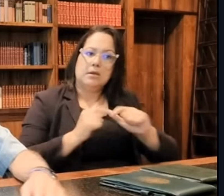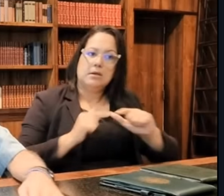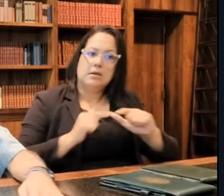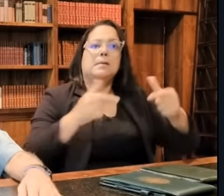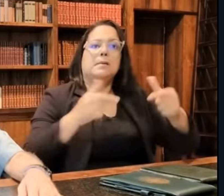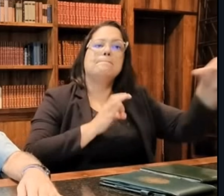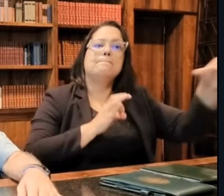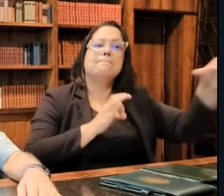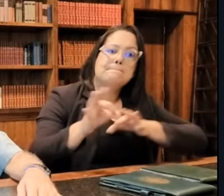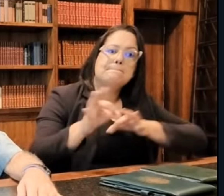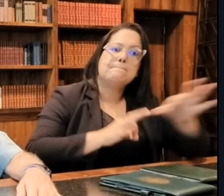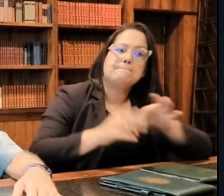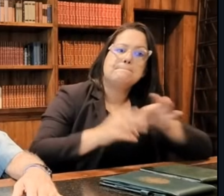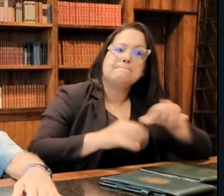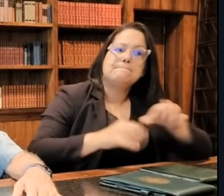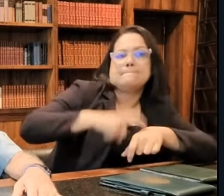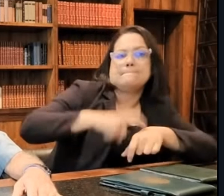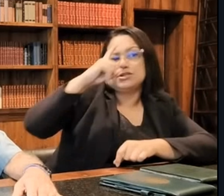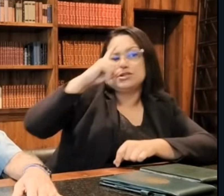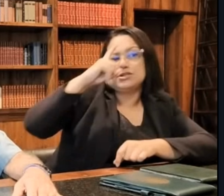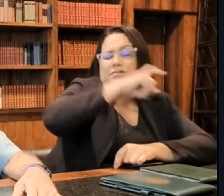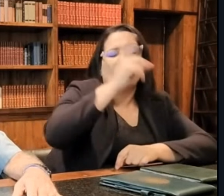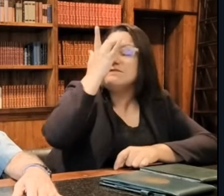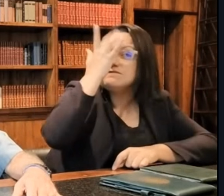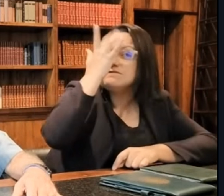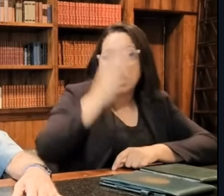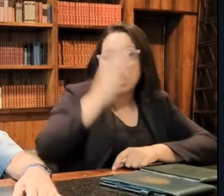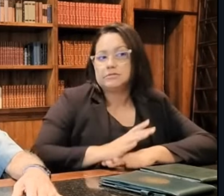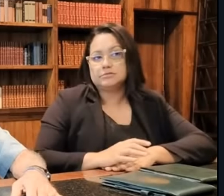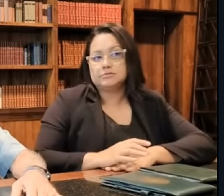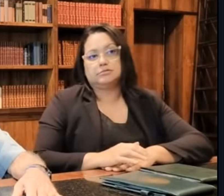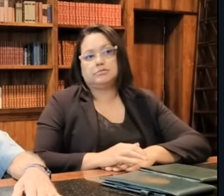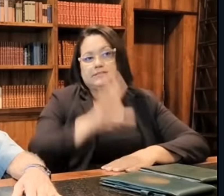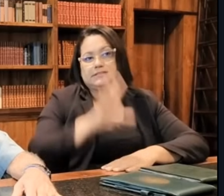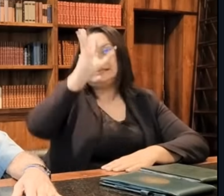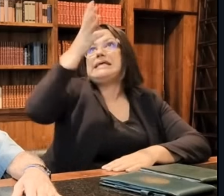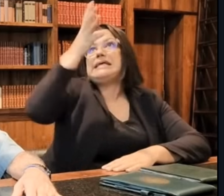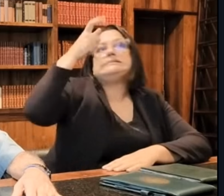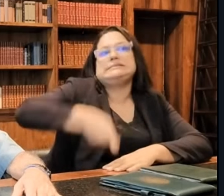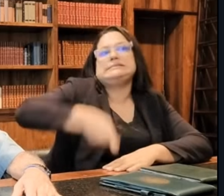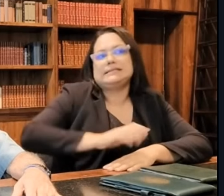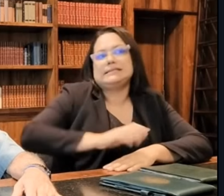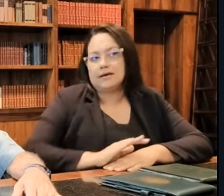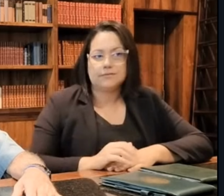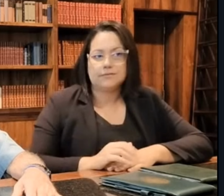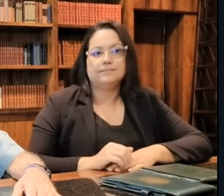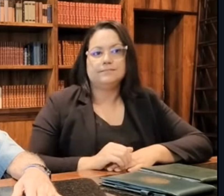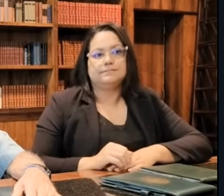Prepará-las para momentos difíceis, que não é fácil tomar decisões.